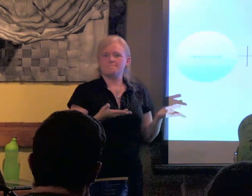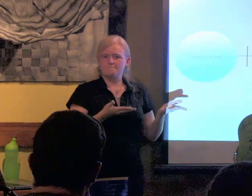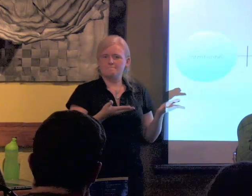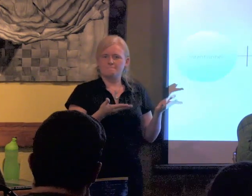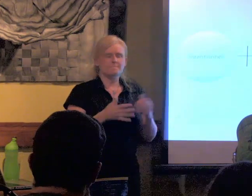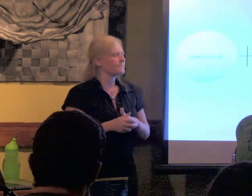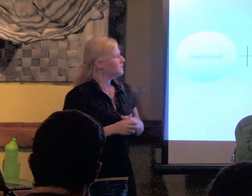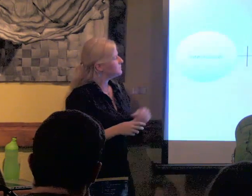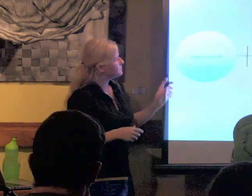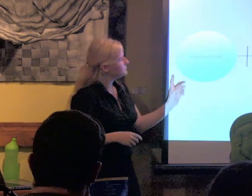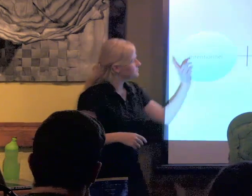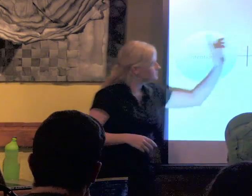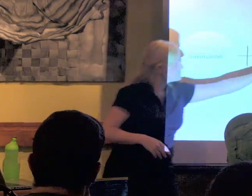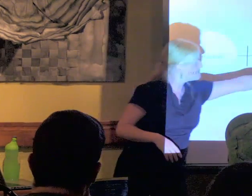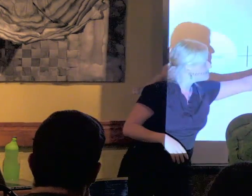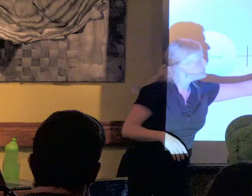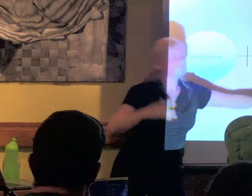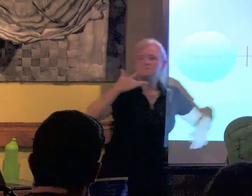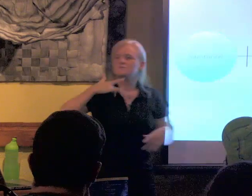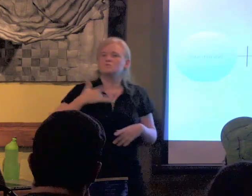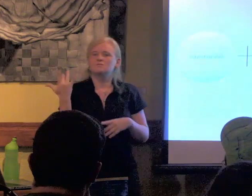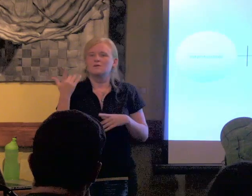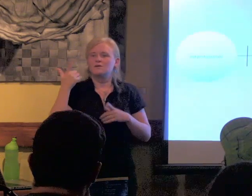est conscient, là, au fond de lui, qu'il fait de la discrimination, mais il le